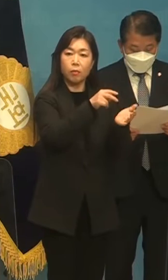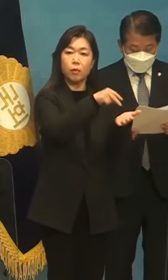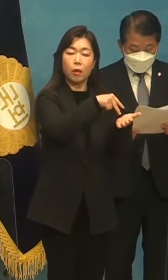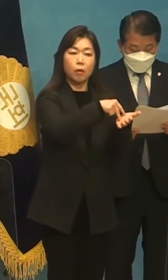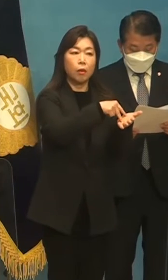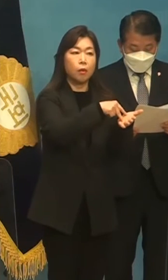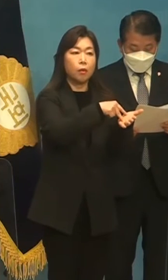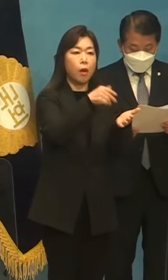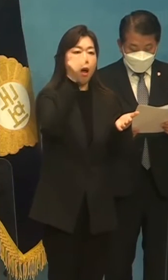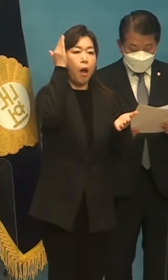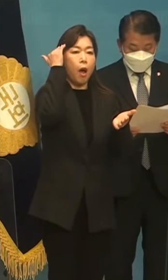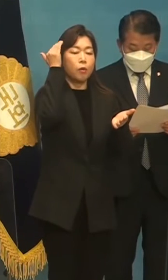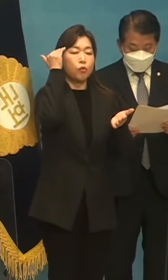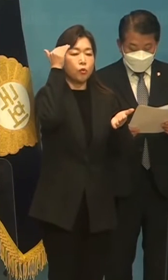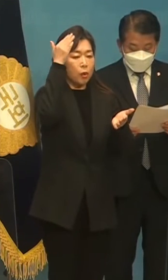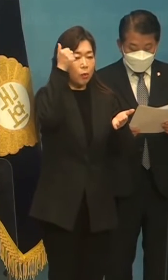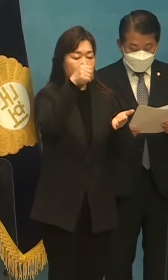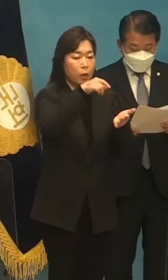불교가 한국에 전해진 지가